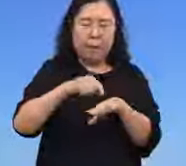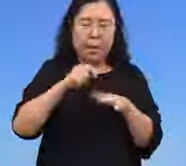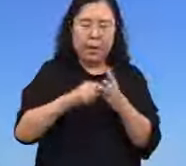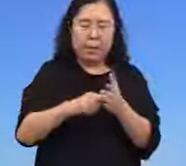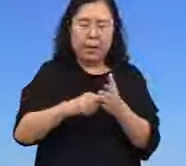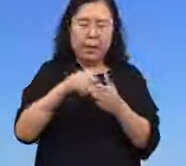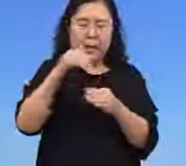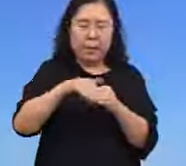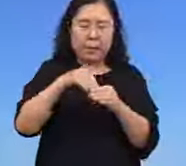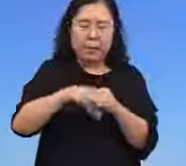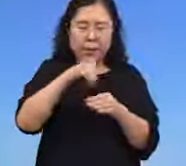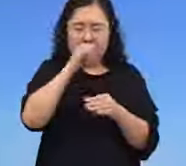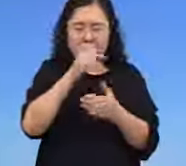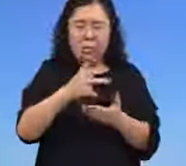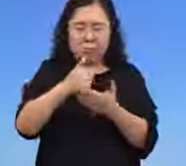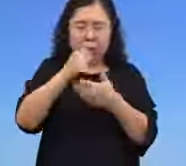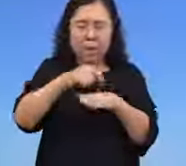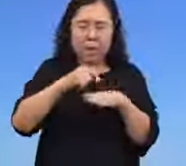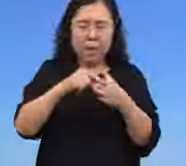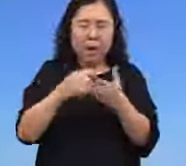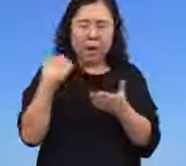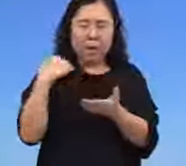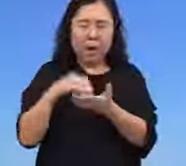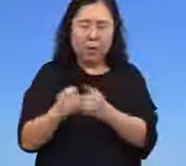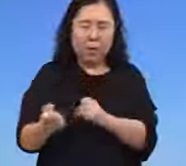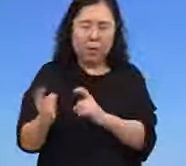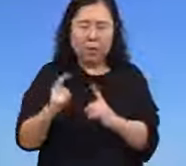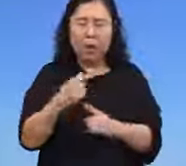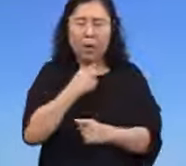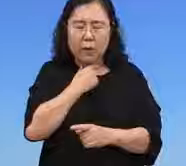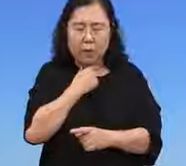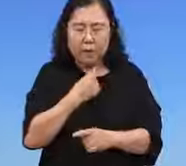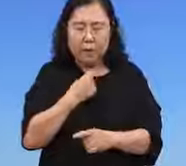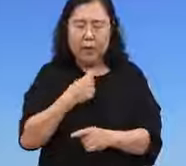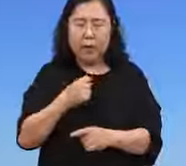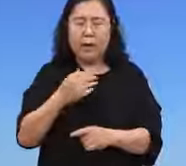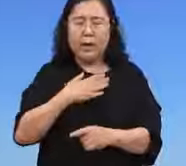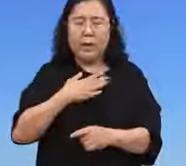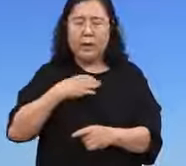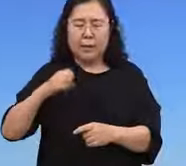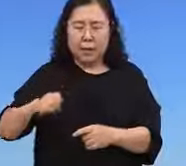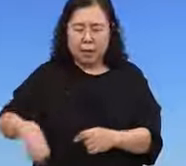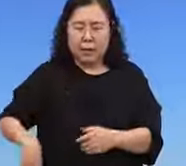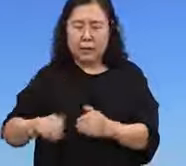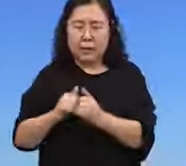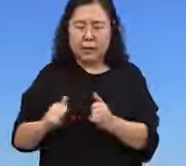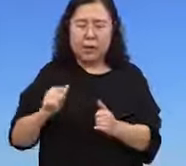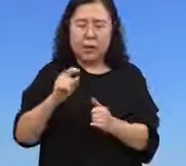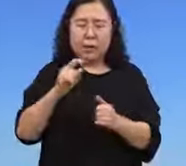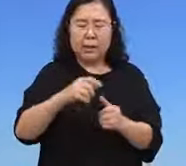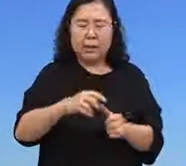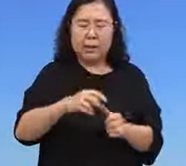계시는 우리 아버지 주님의 마음이 회복되기를 원합니다. 나는